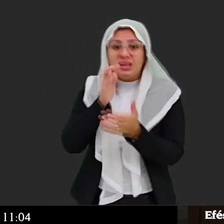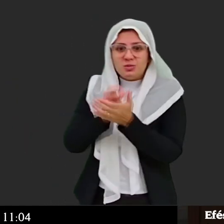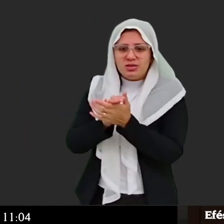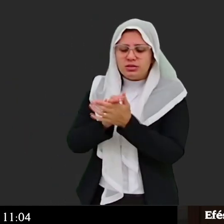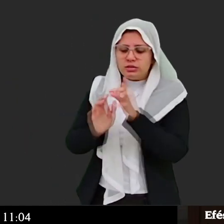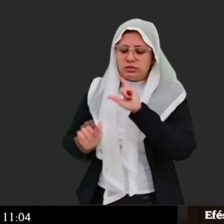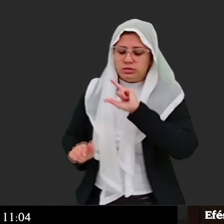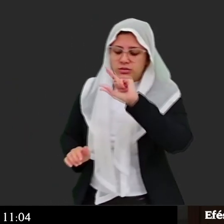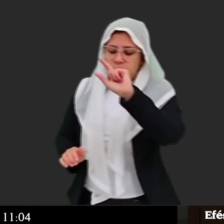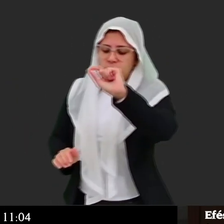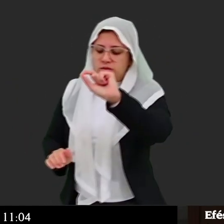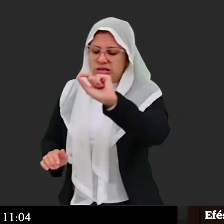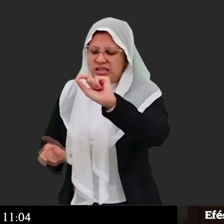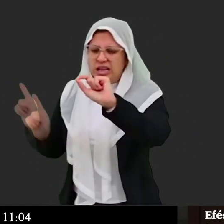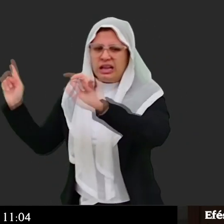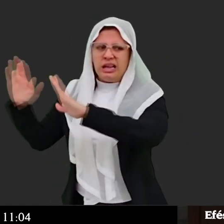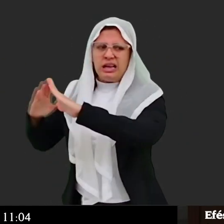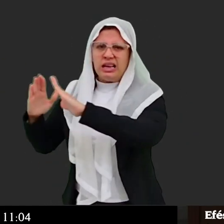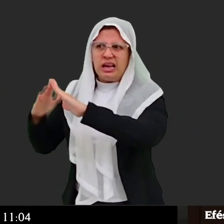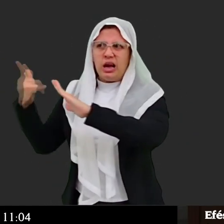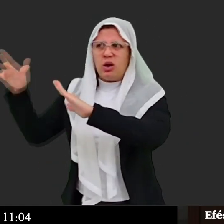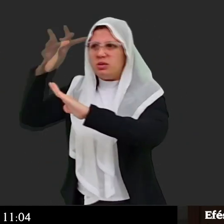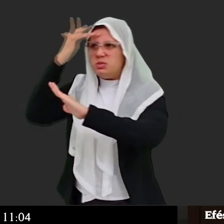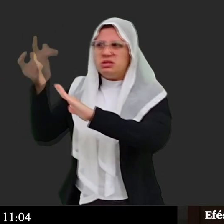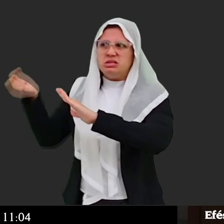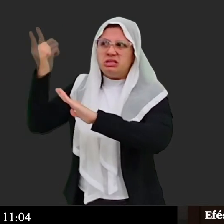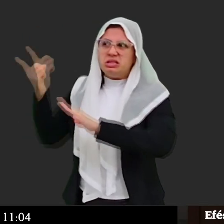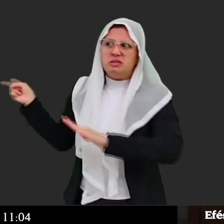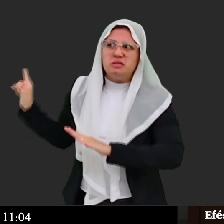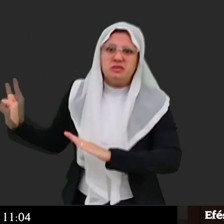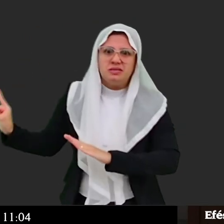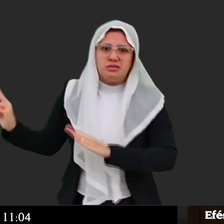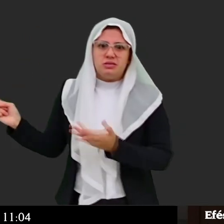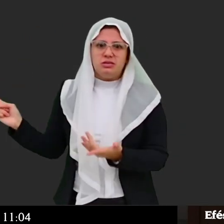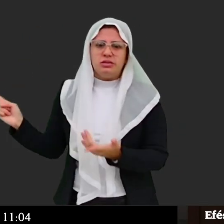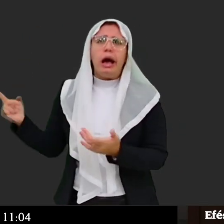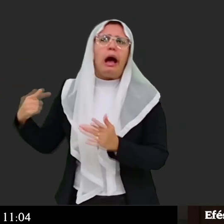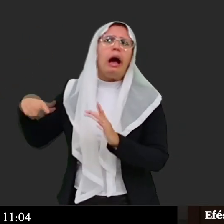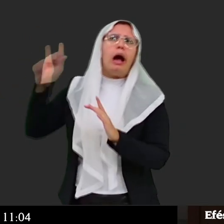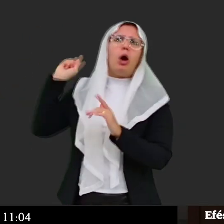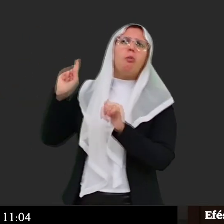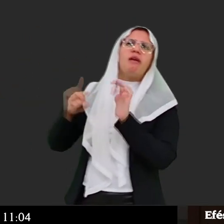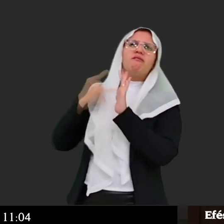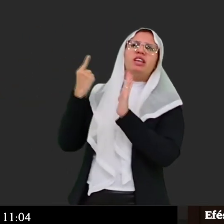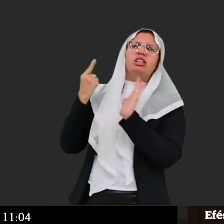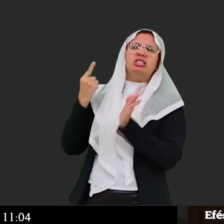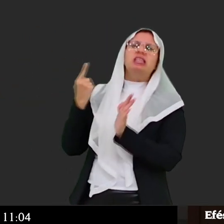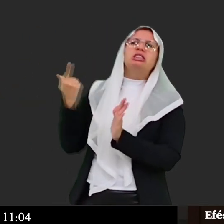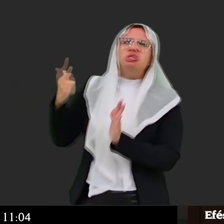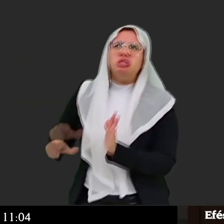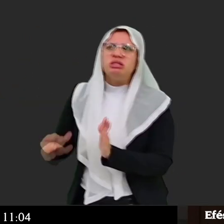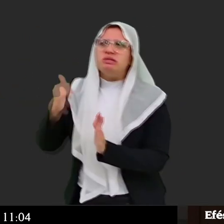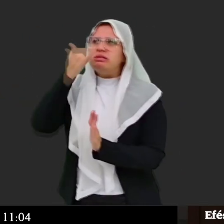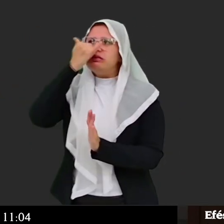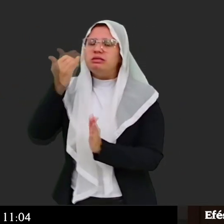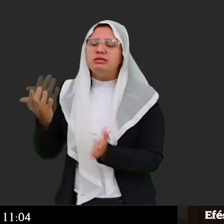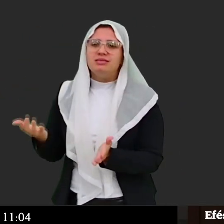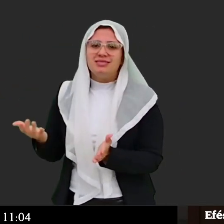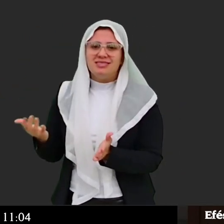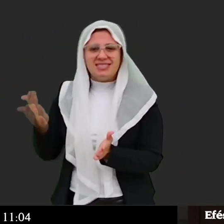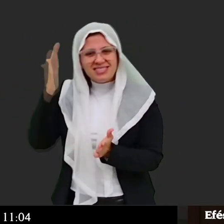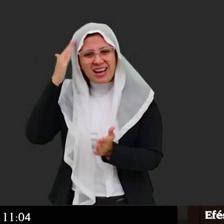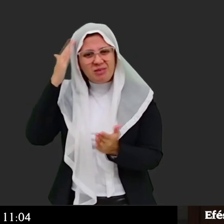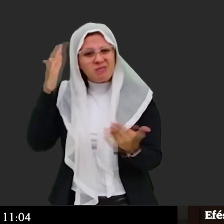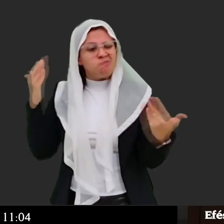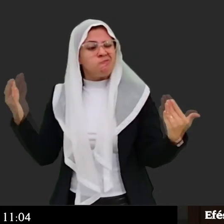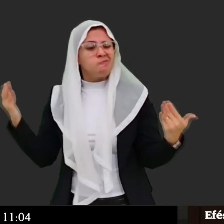casa não vai receber alguém estranho outra vez em casa? Já fez uma vez, pode fazer outra. Como é que estamos